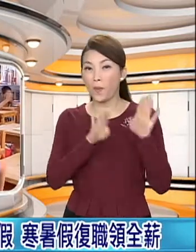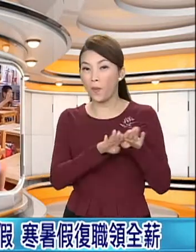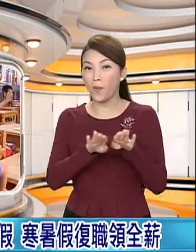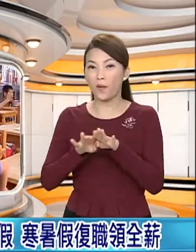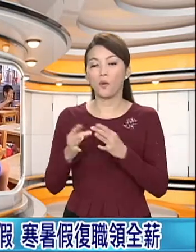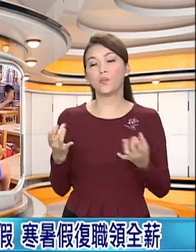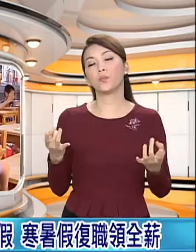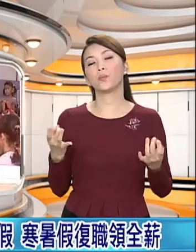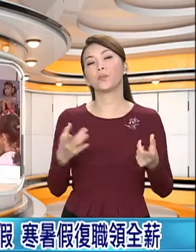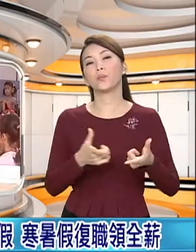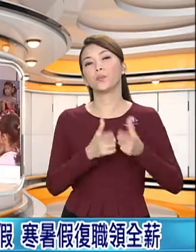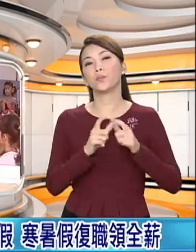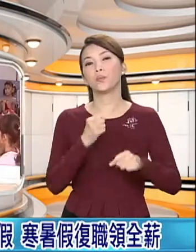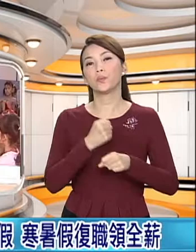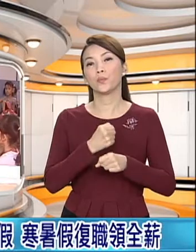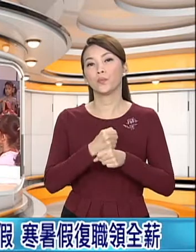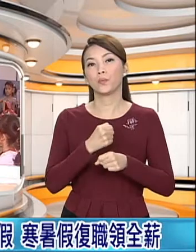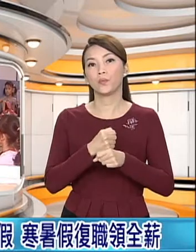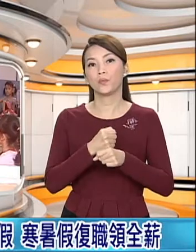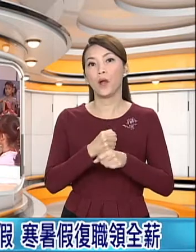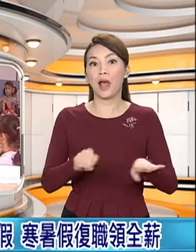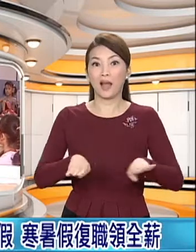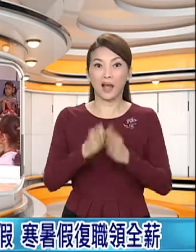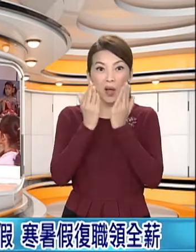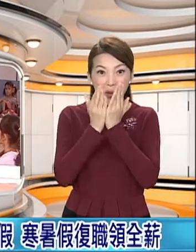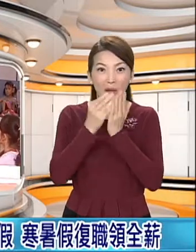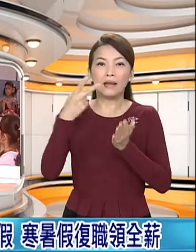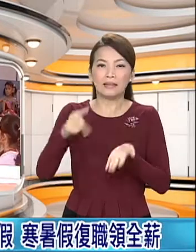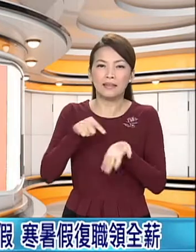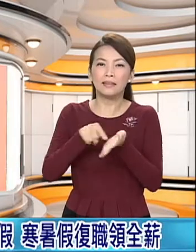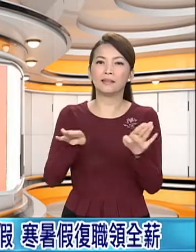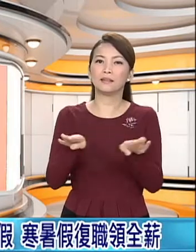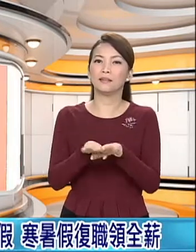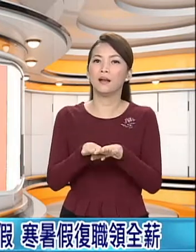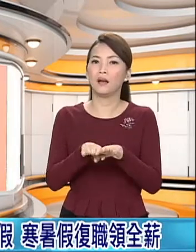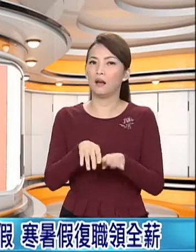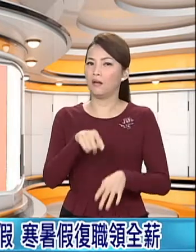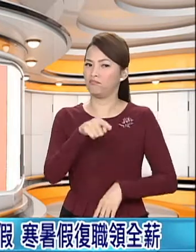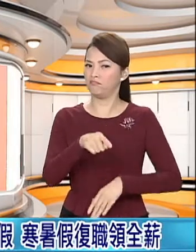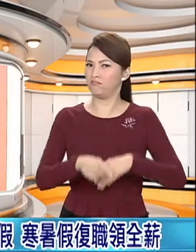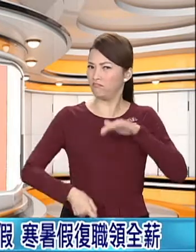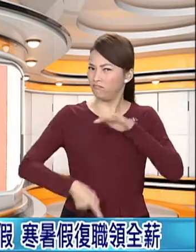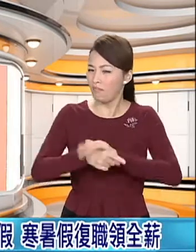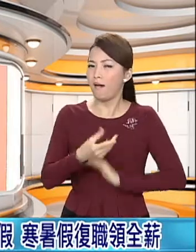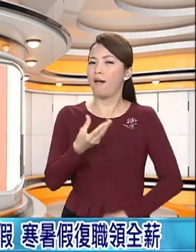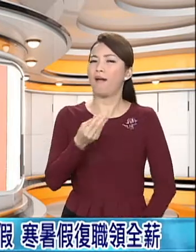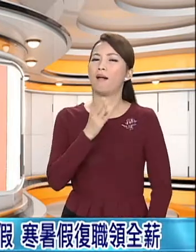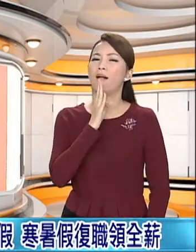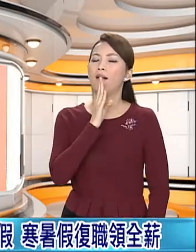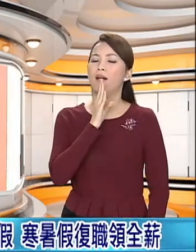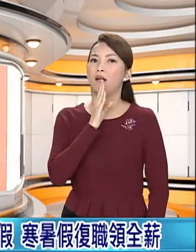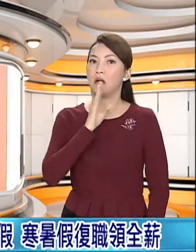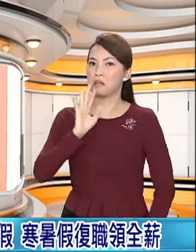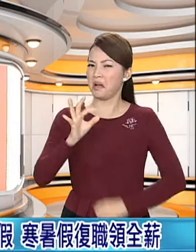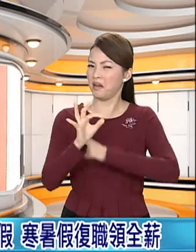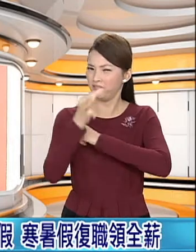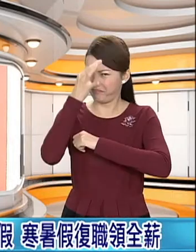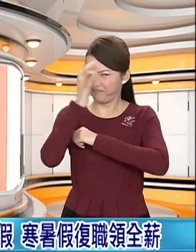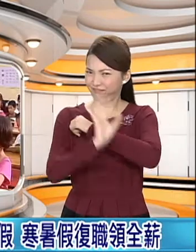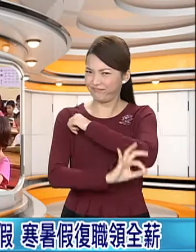假复职，到了开学之后再继续请育婴假。虽然这种方式没有违法，不